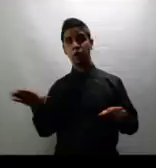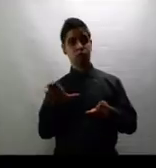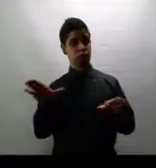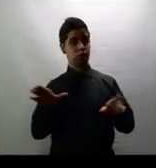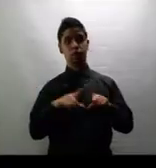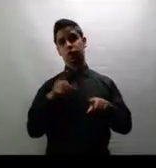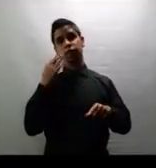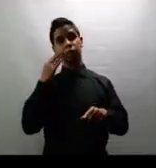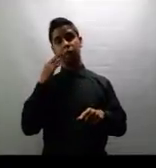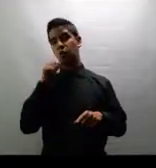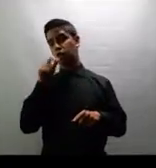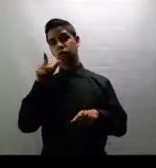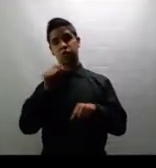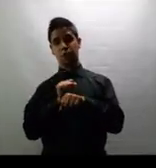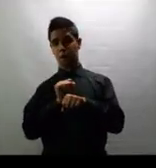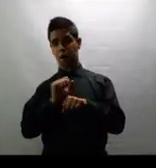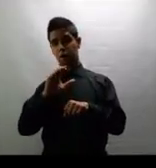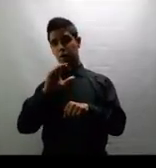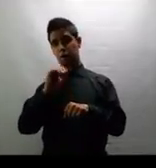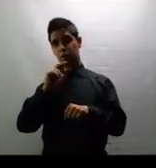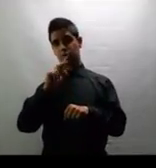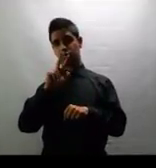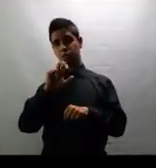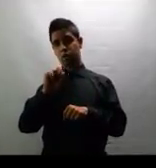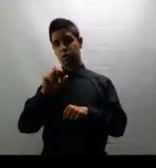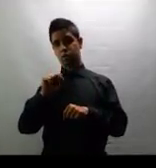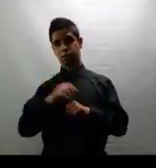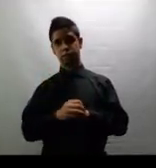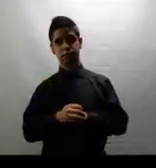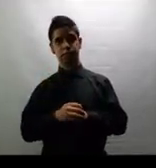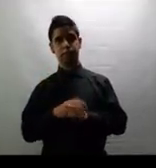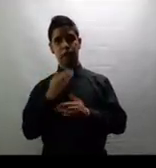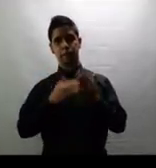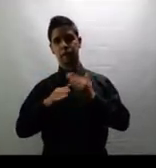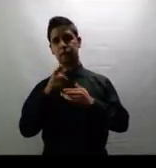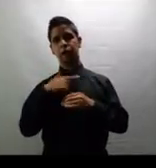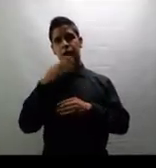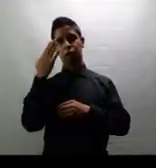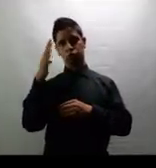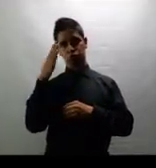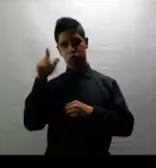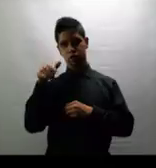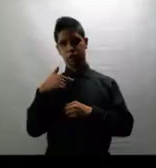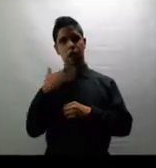compras el trozo azul de la goma de borrar